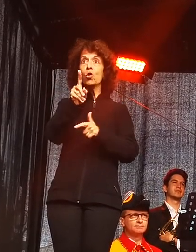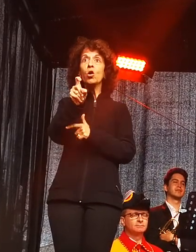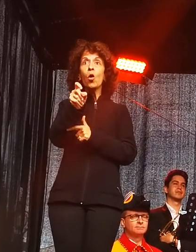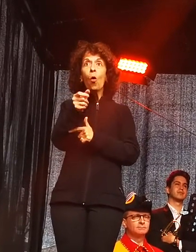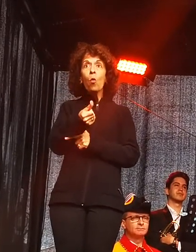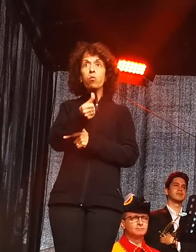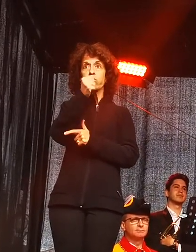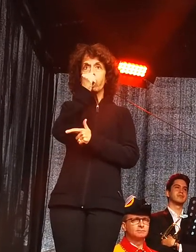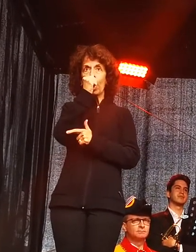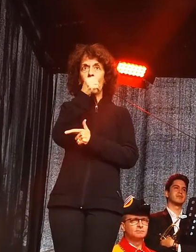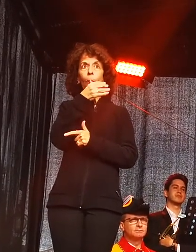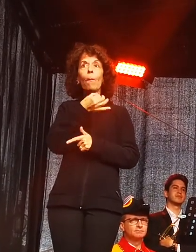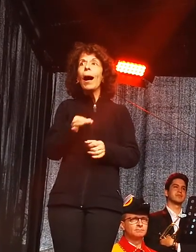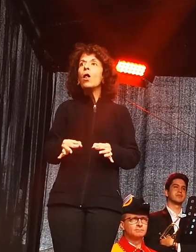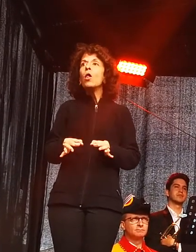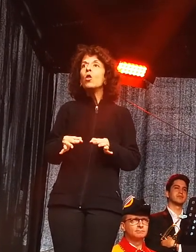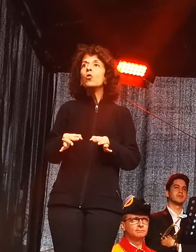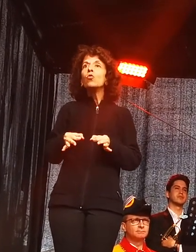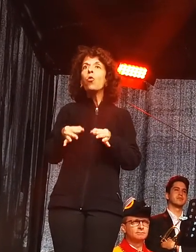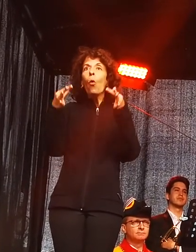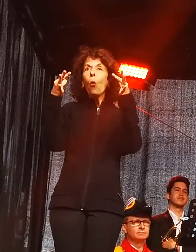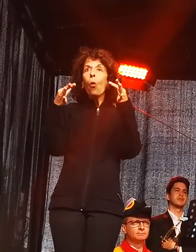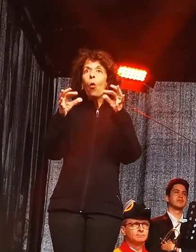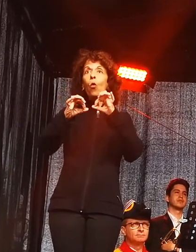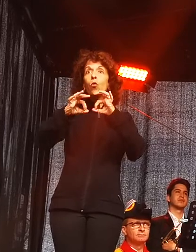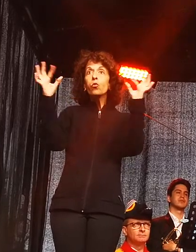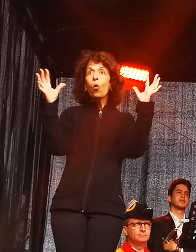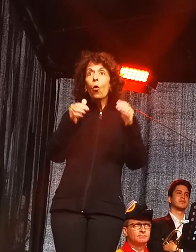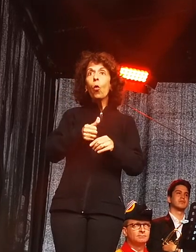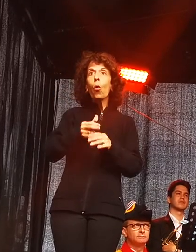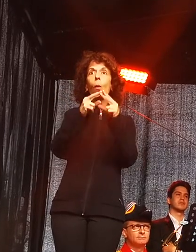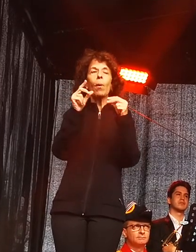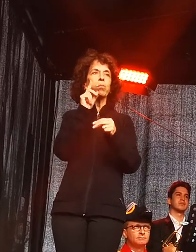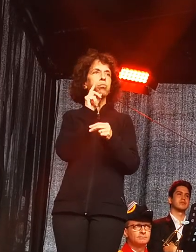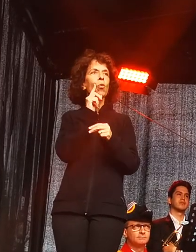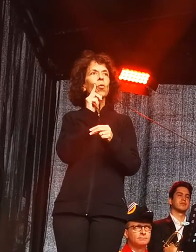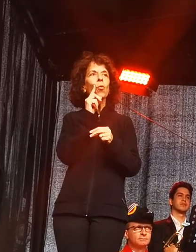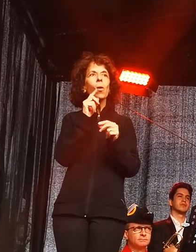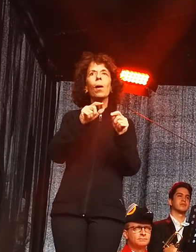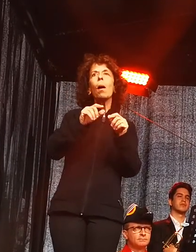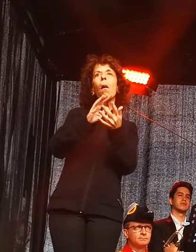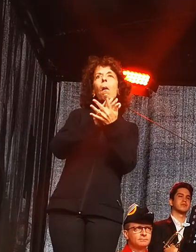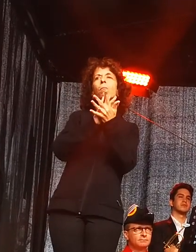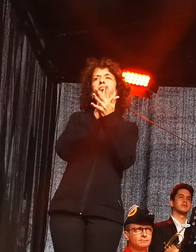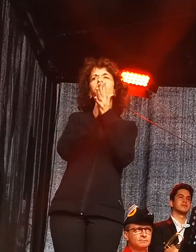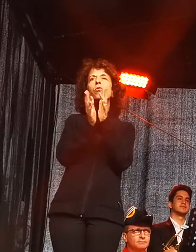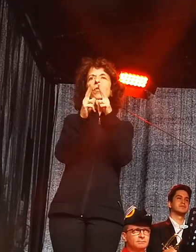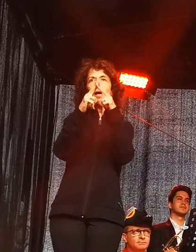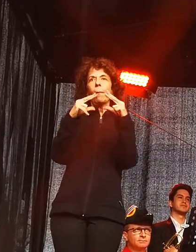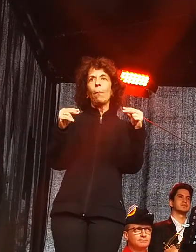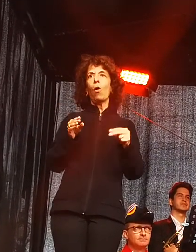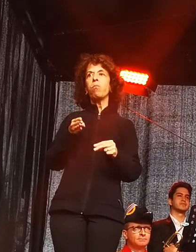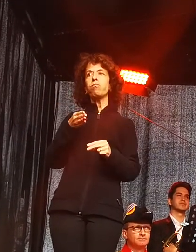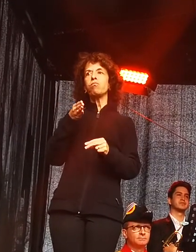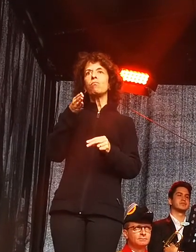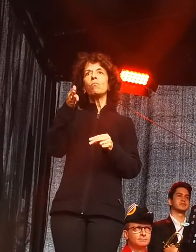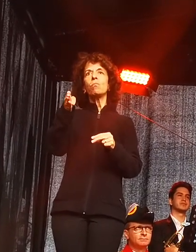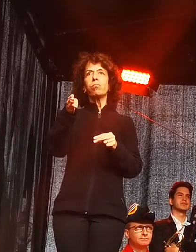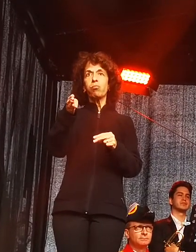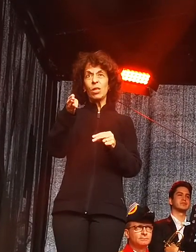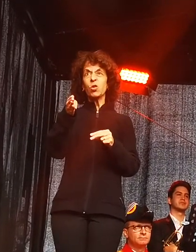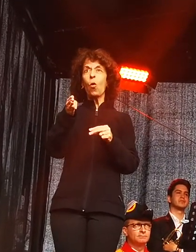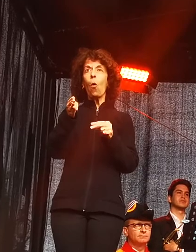ne va jamais dire qu'elle est trop propre. Mais pourquoi les gens disent ça? Tout simplement parce qu'un lac, quand il devient très, très propre, les poissons grandissent moins vite,